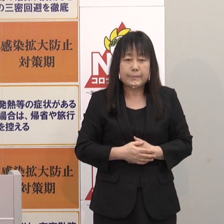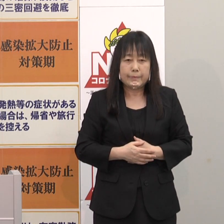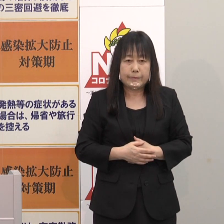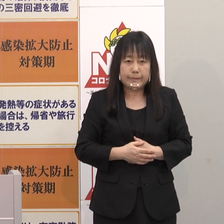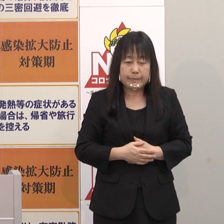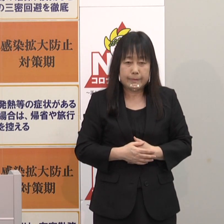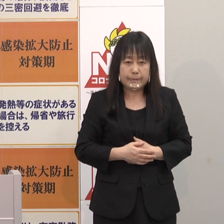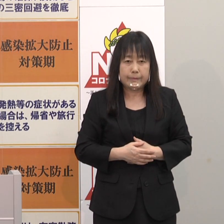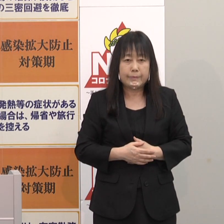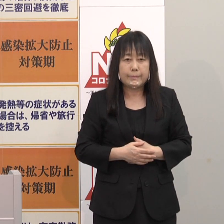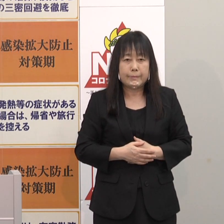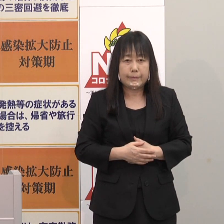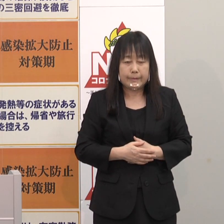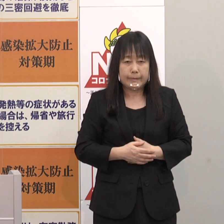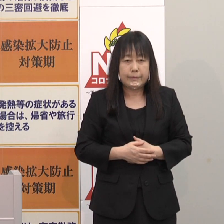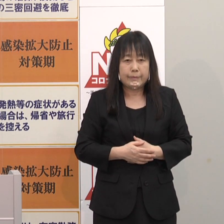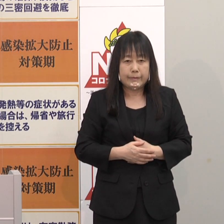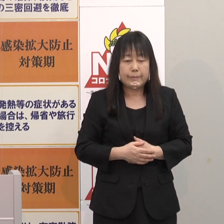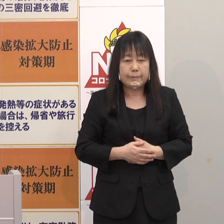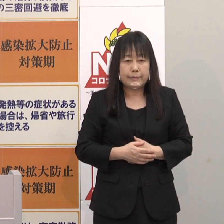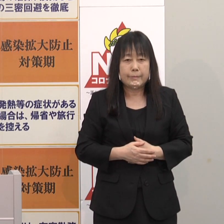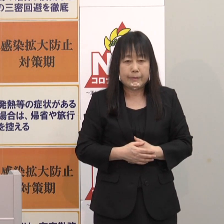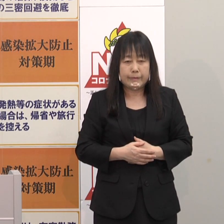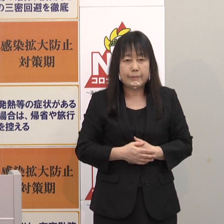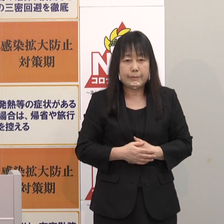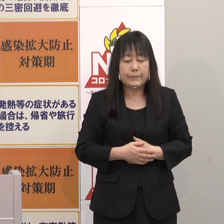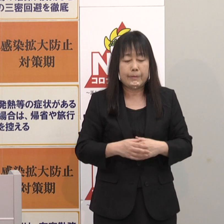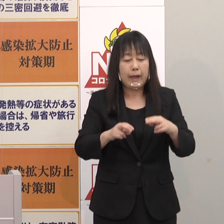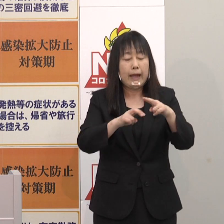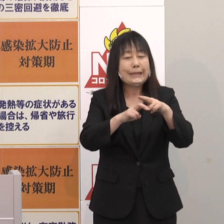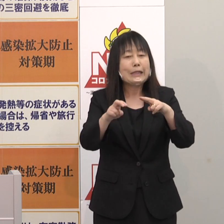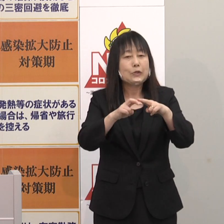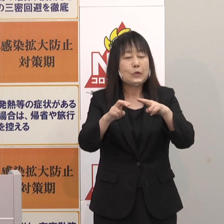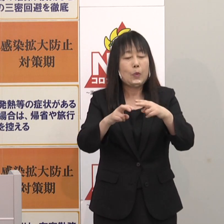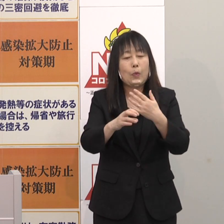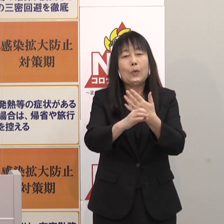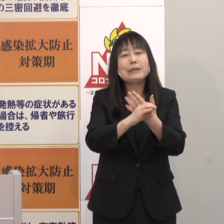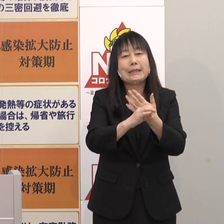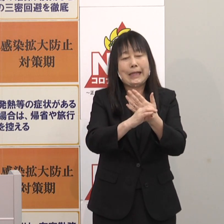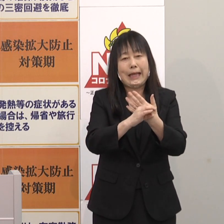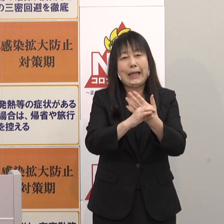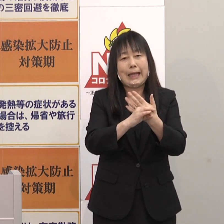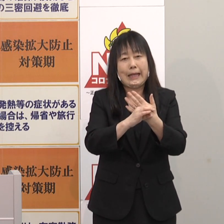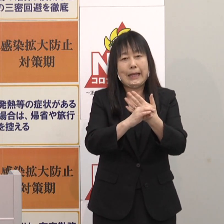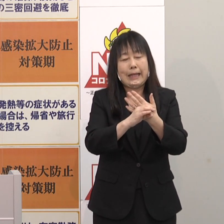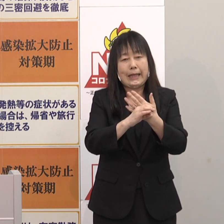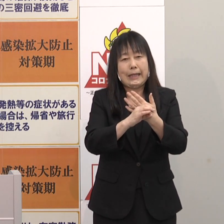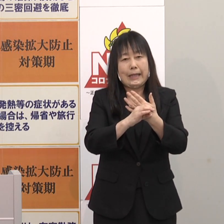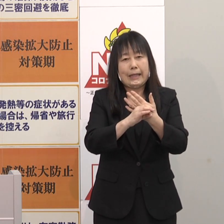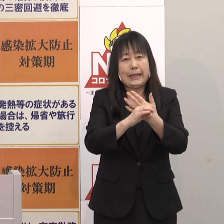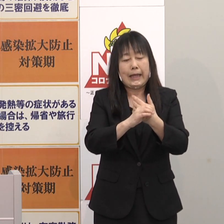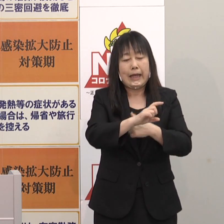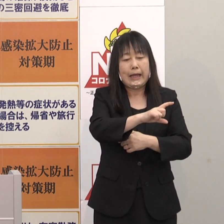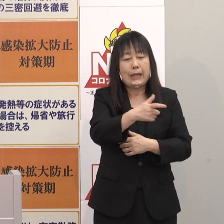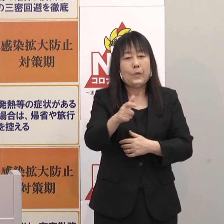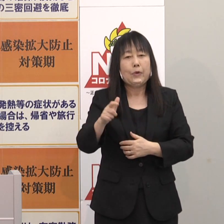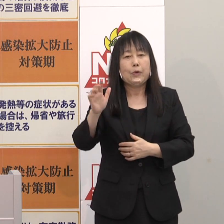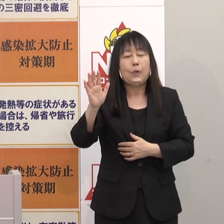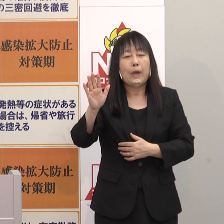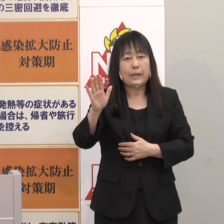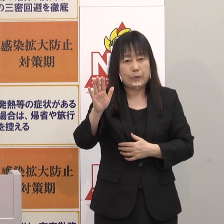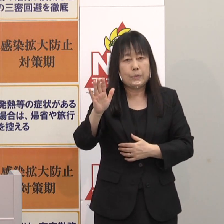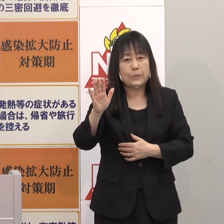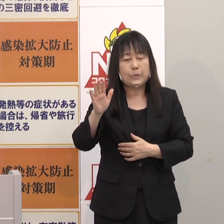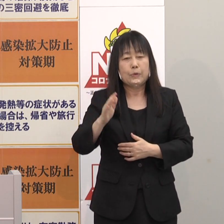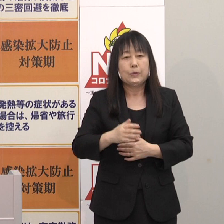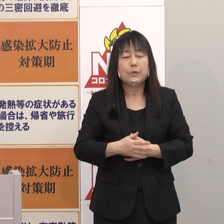いろんな事例、鉄道を中心にこの地域公共交通の持続性を確保していくため、